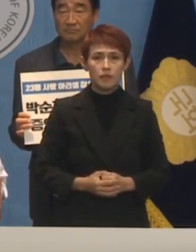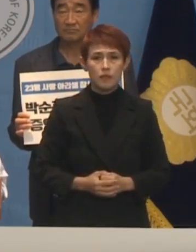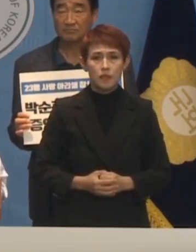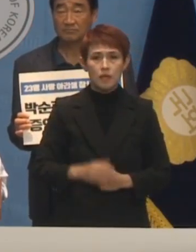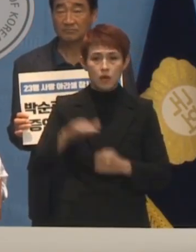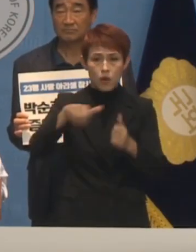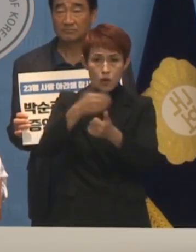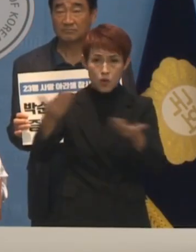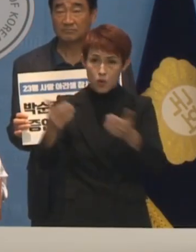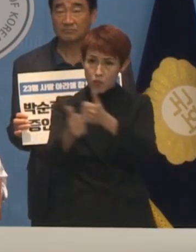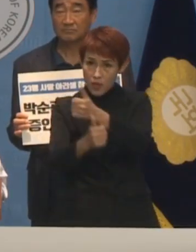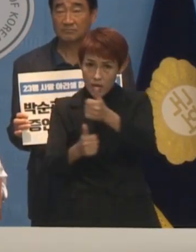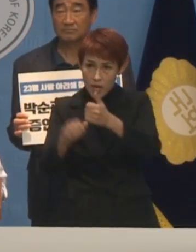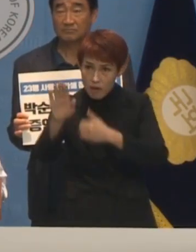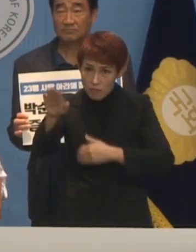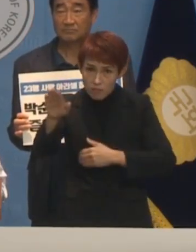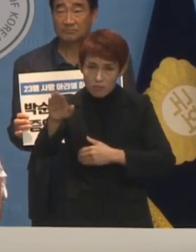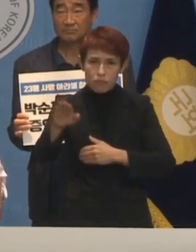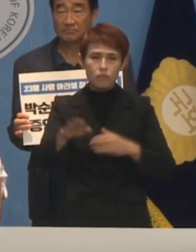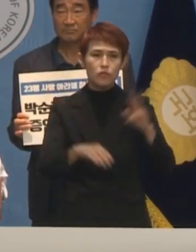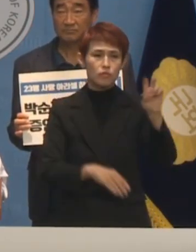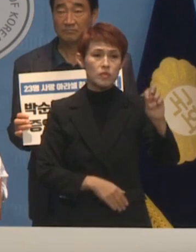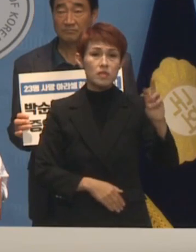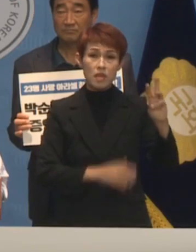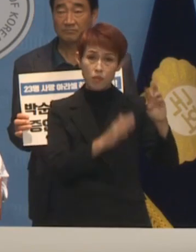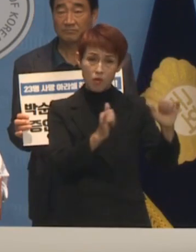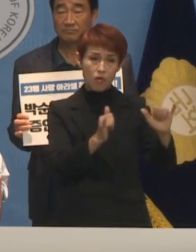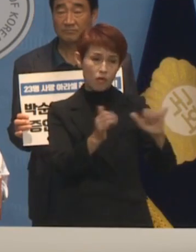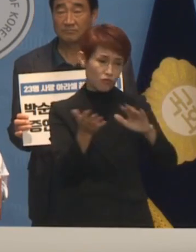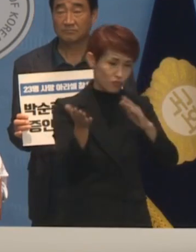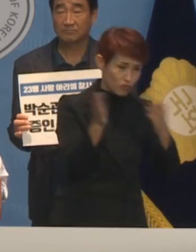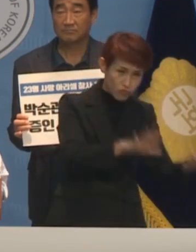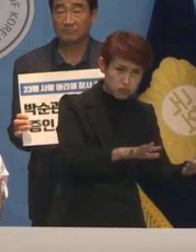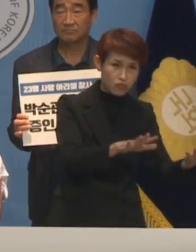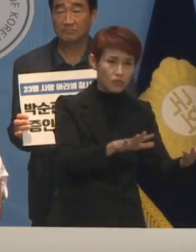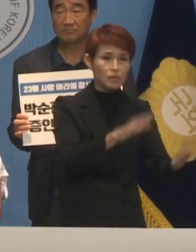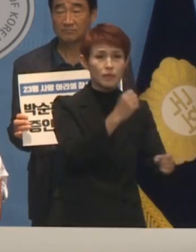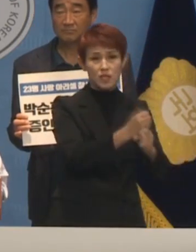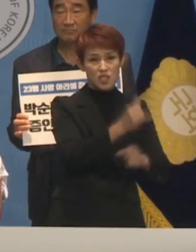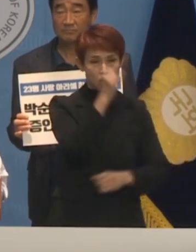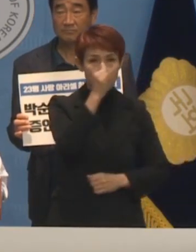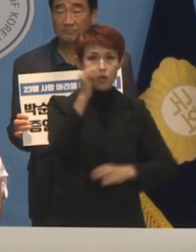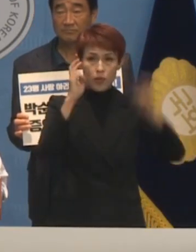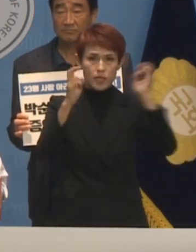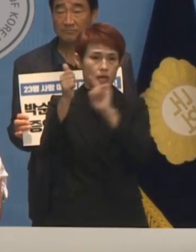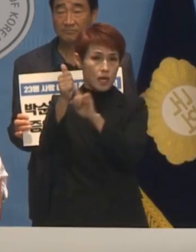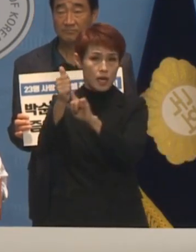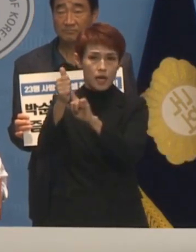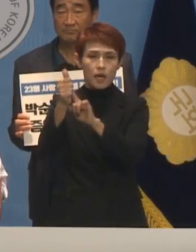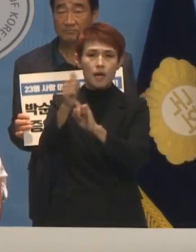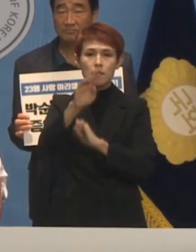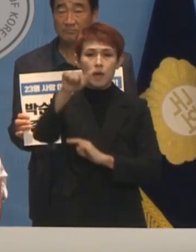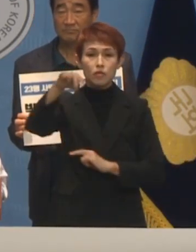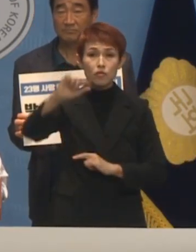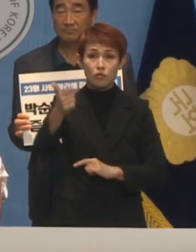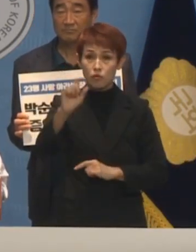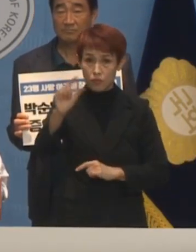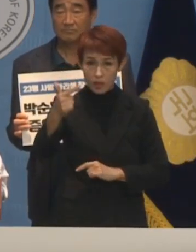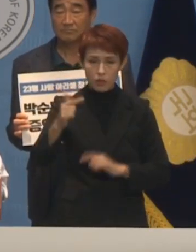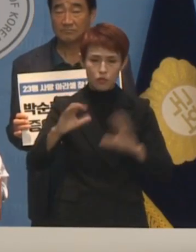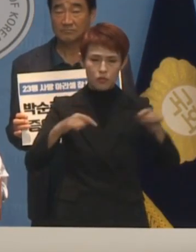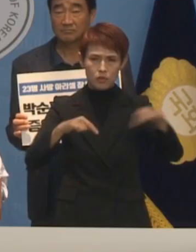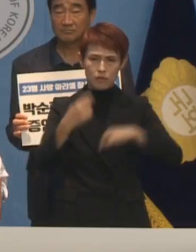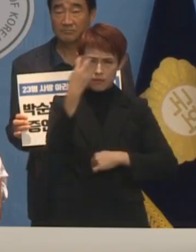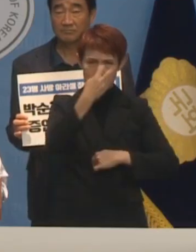환노위는 23명의 노동자를 죽음으로 몰고 간 살인자 아리셀 박승관 대표를 국정감사 추가